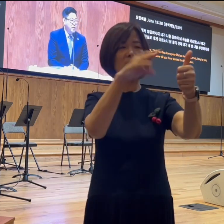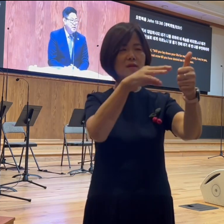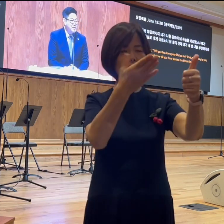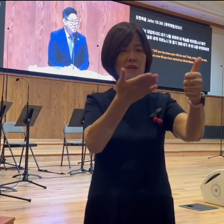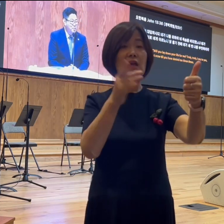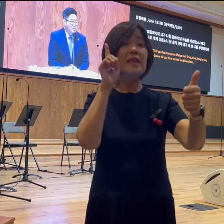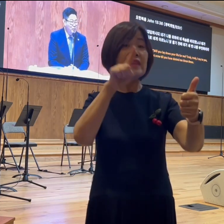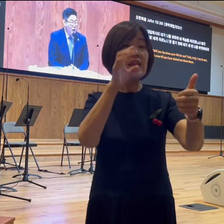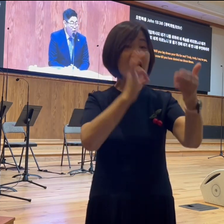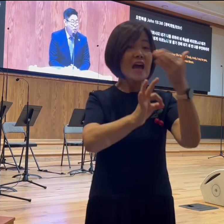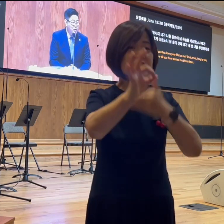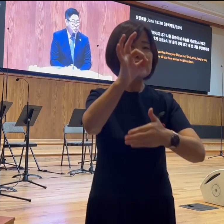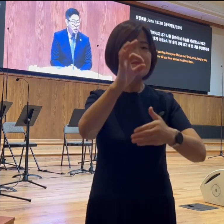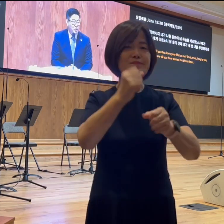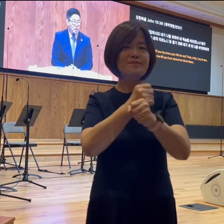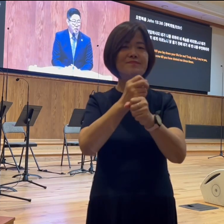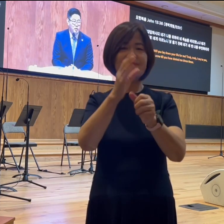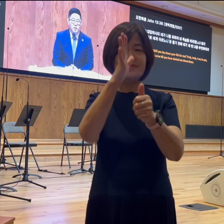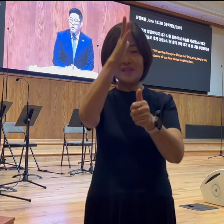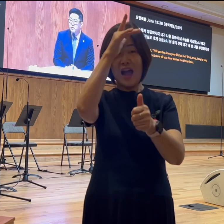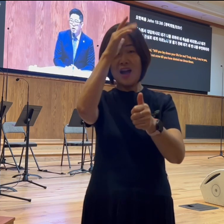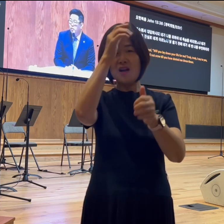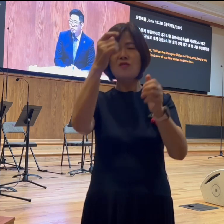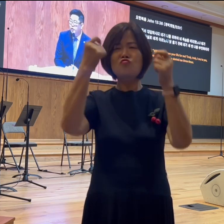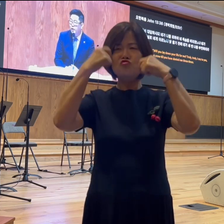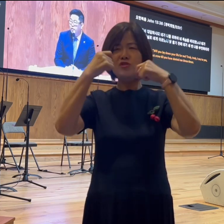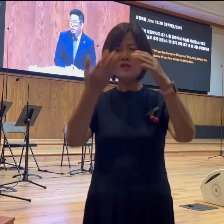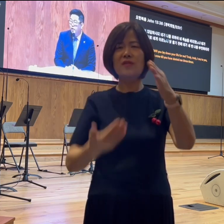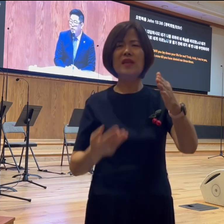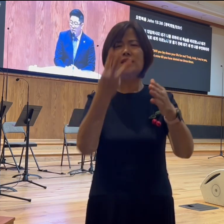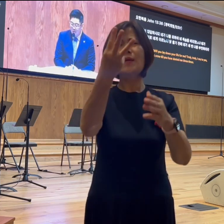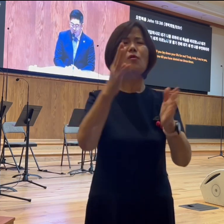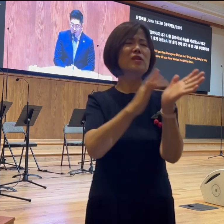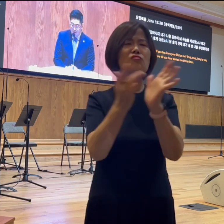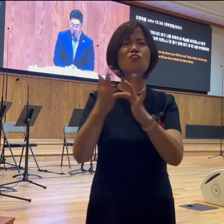내일 아침 닭이 울기 전에 네가 나를 3번 부인할 거야